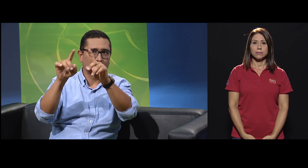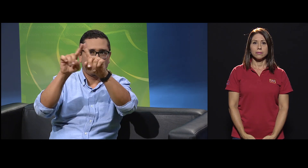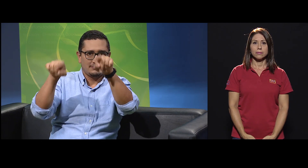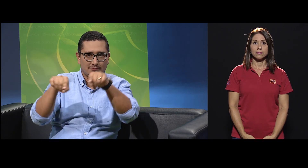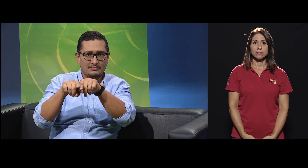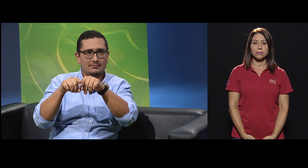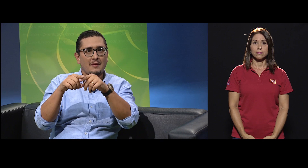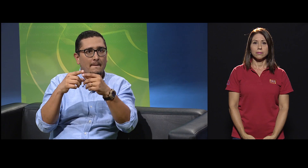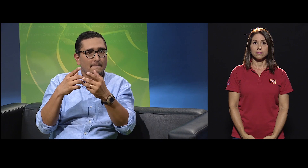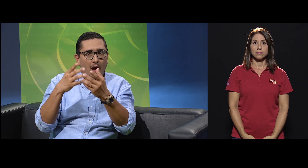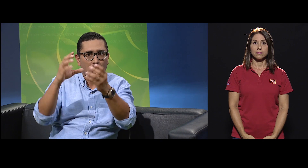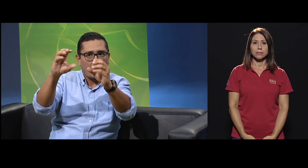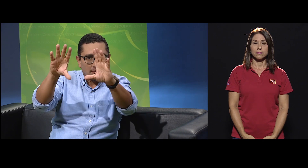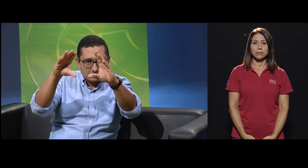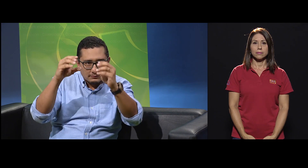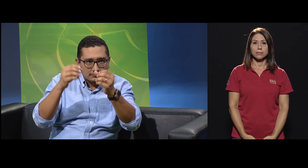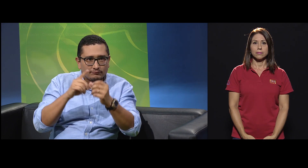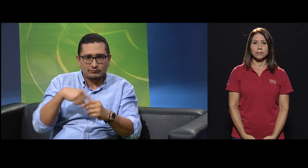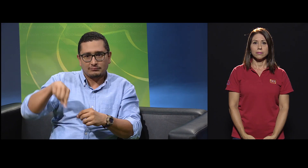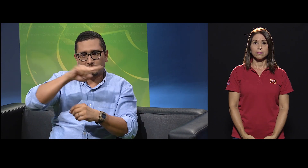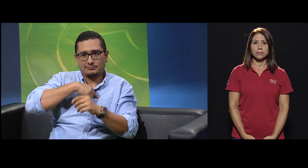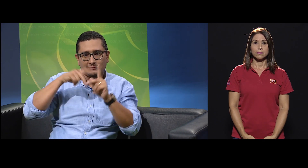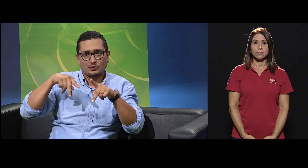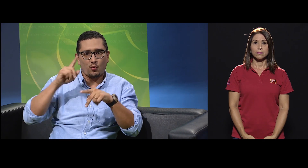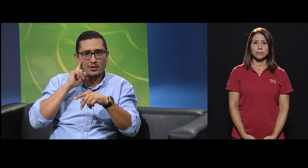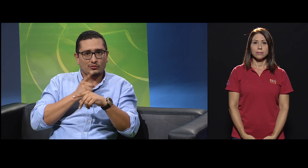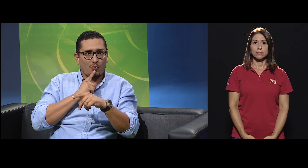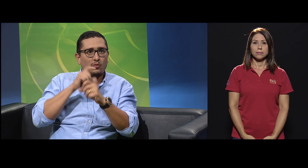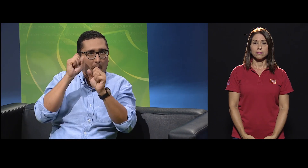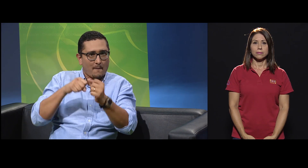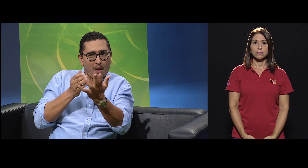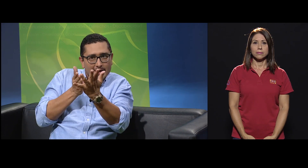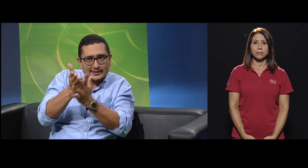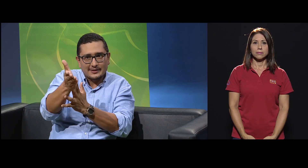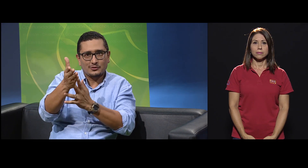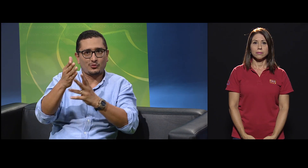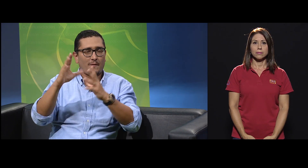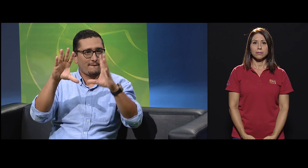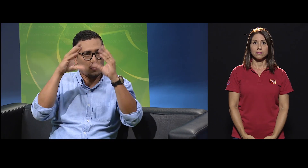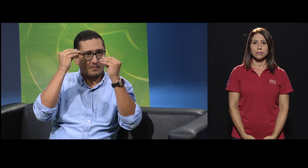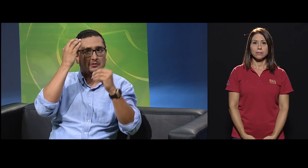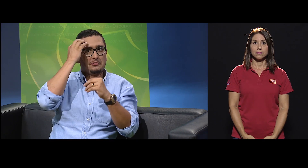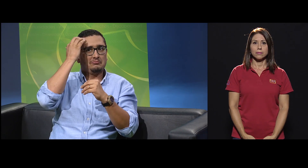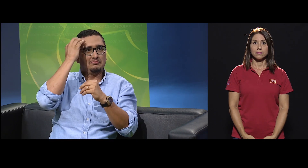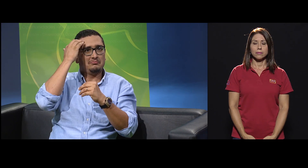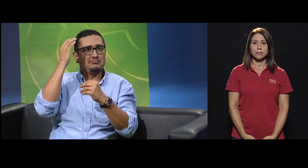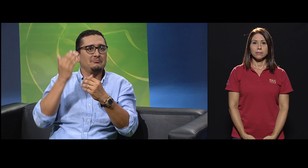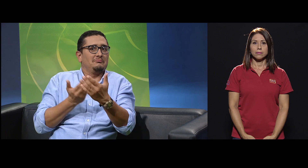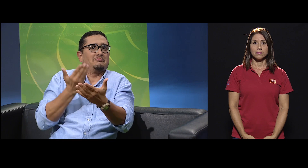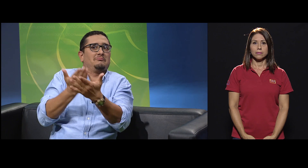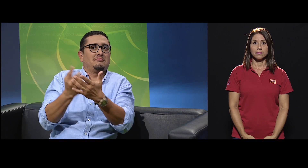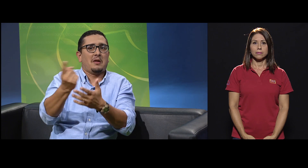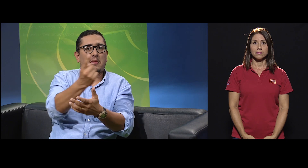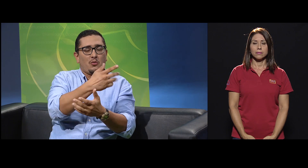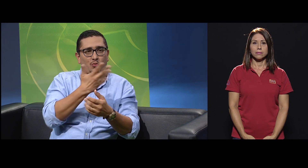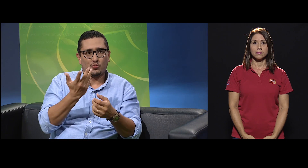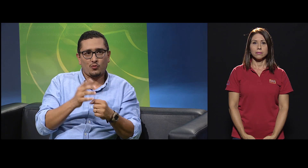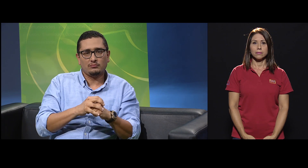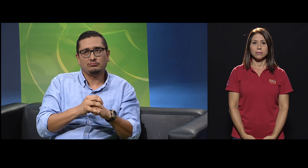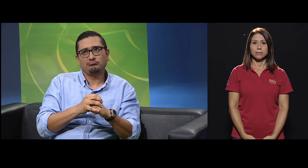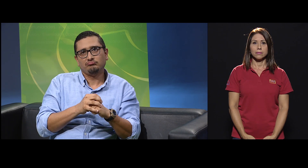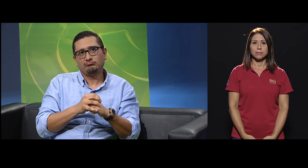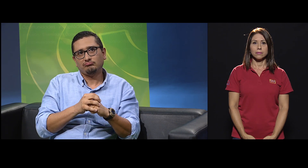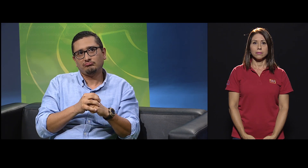por favor incluyan el servicio de interpretación para que la comunidad sorda pueda también tener acceso a esa